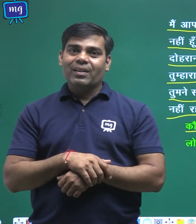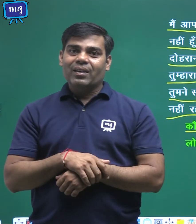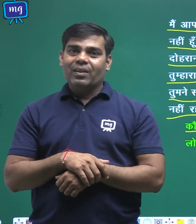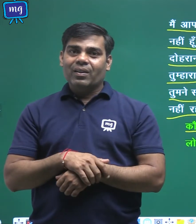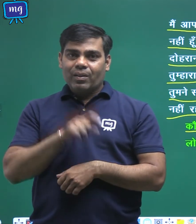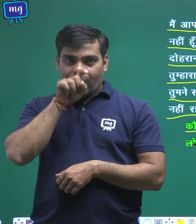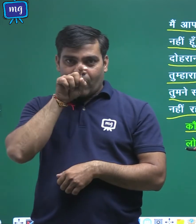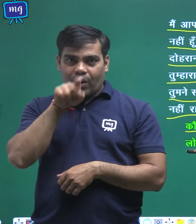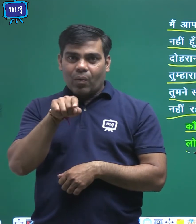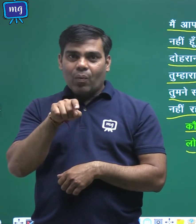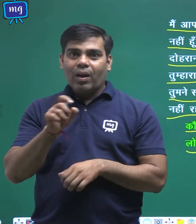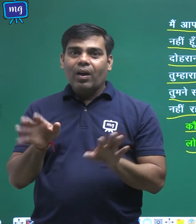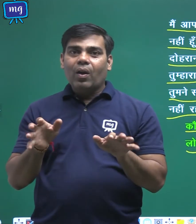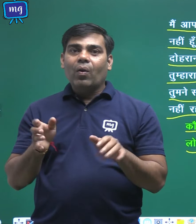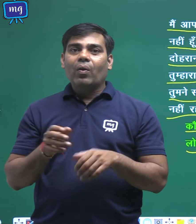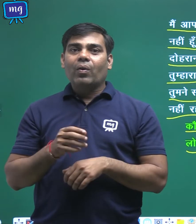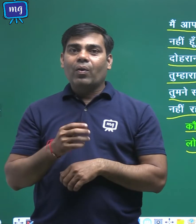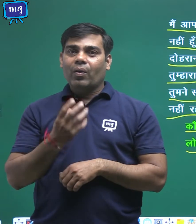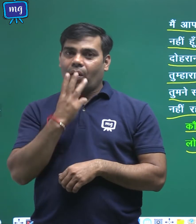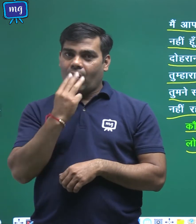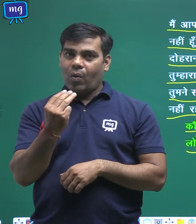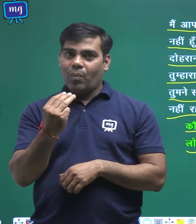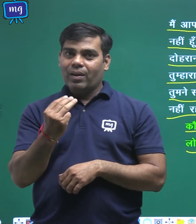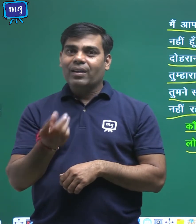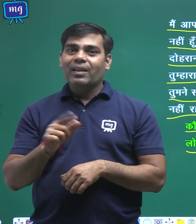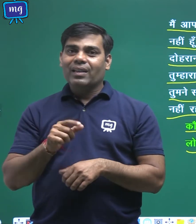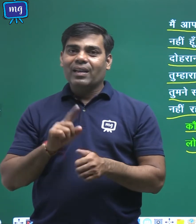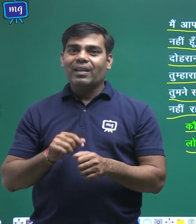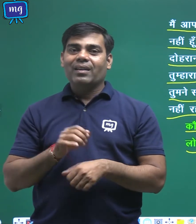कौवा और लोमड़ की है।